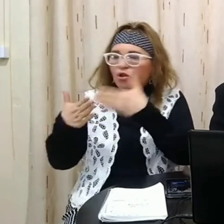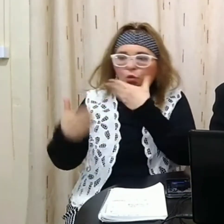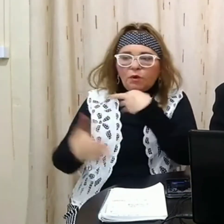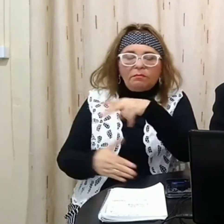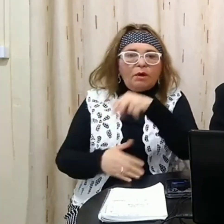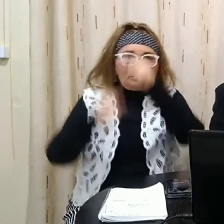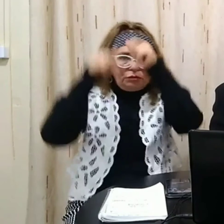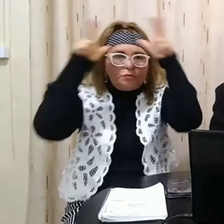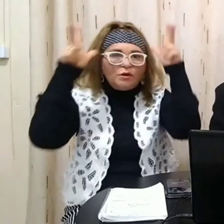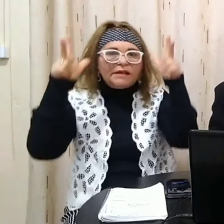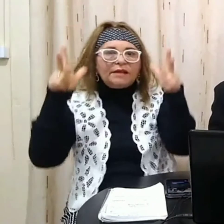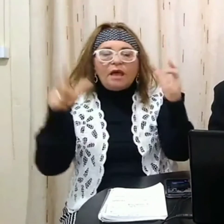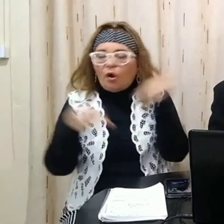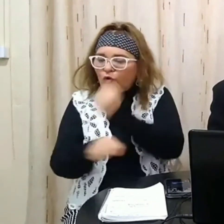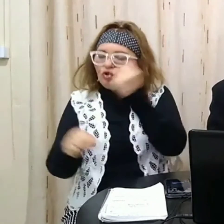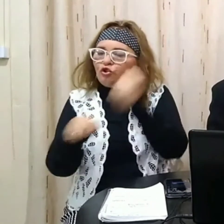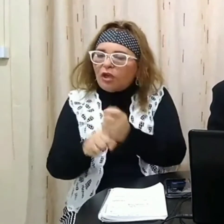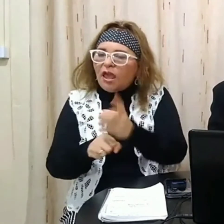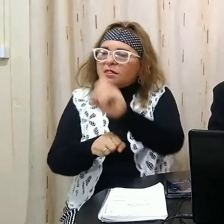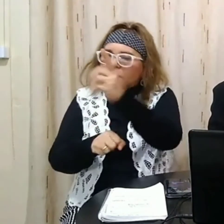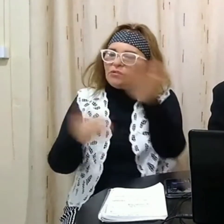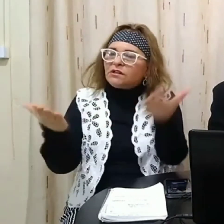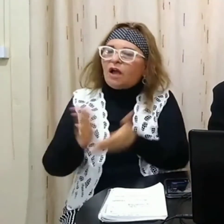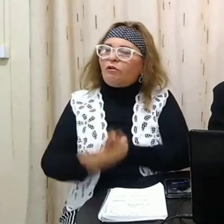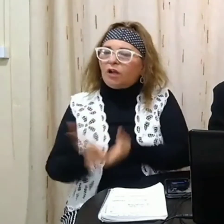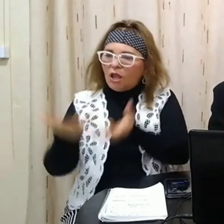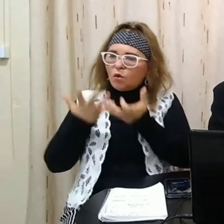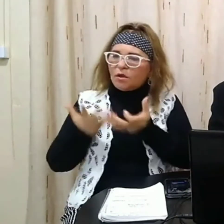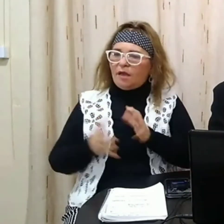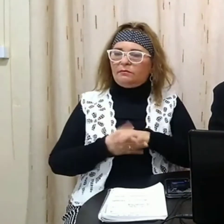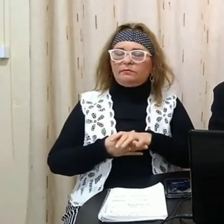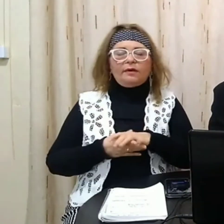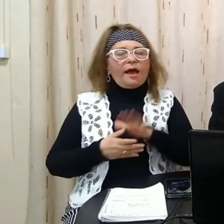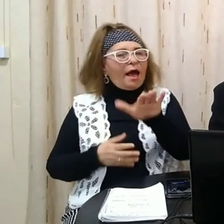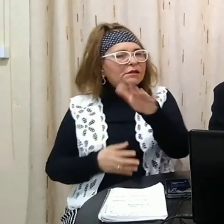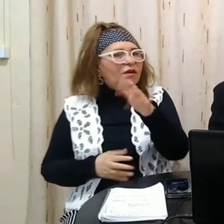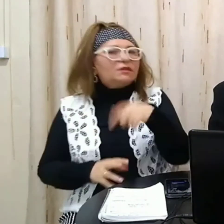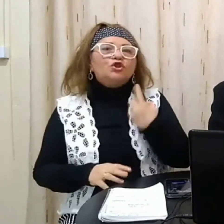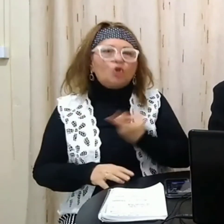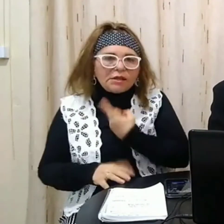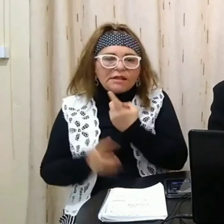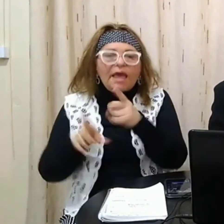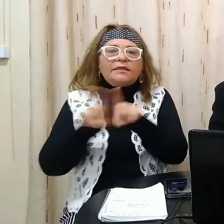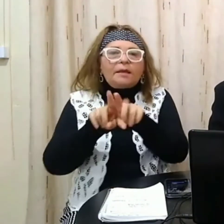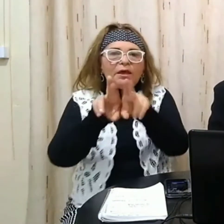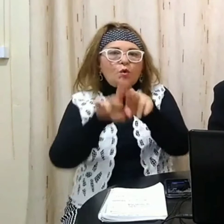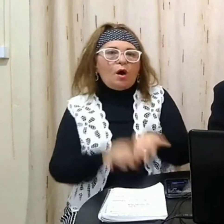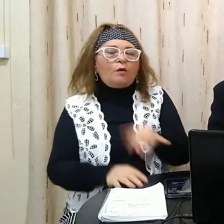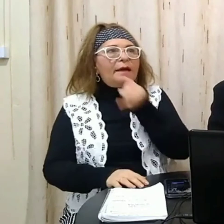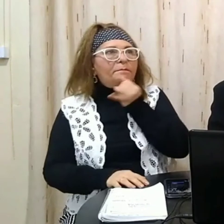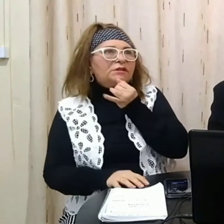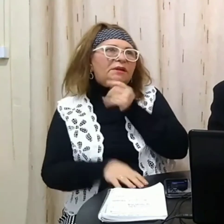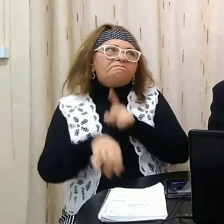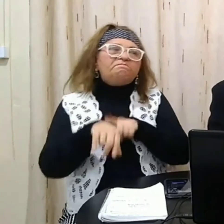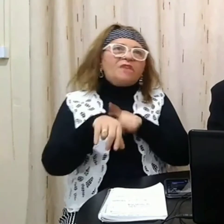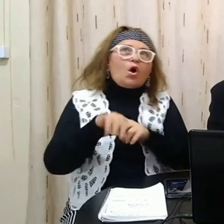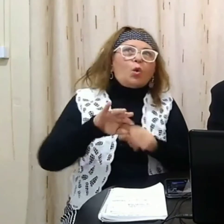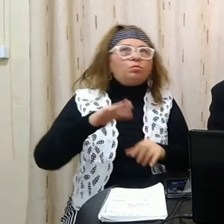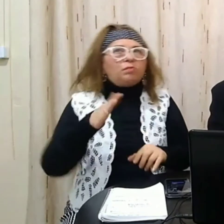nós. Será que muitas vezes a gente não tem agido assim? A gente passa um